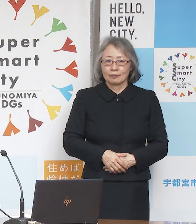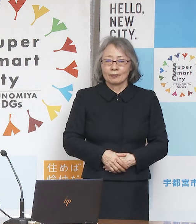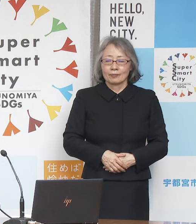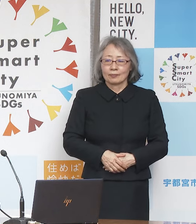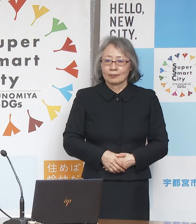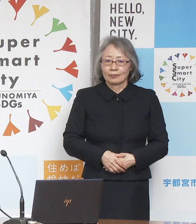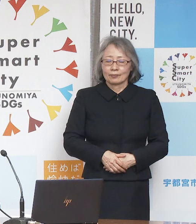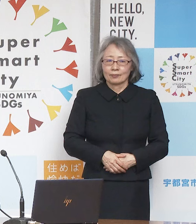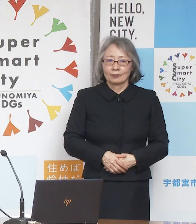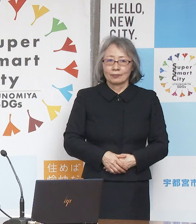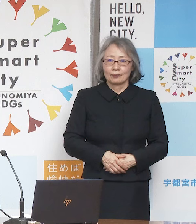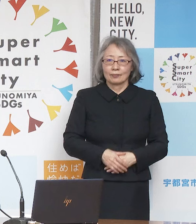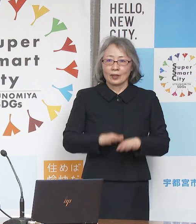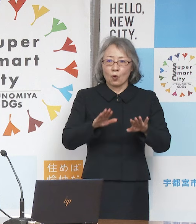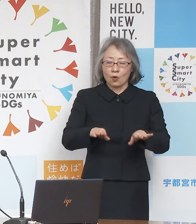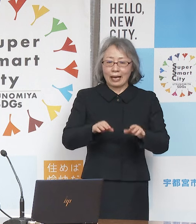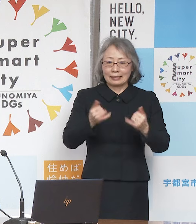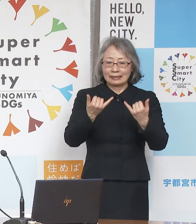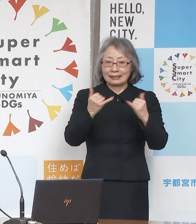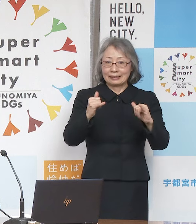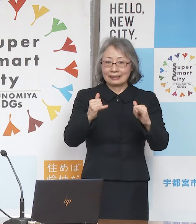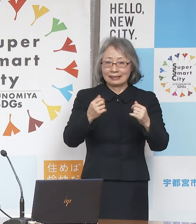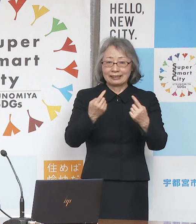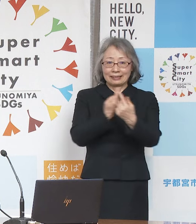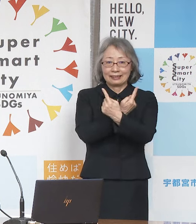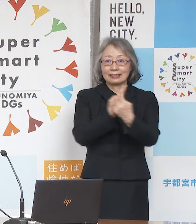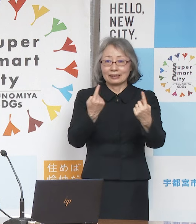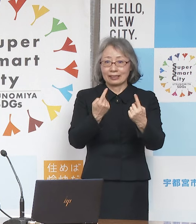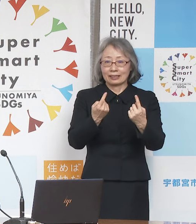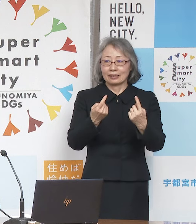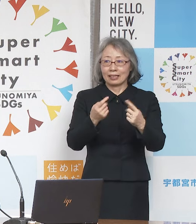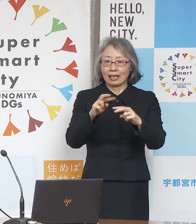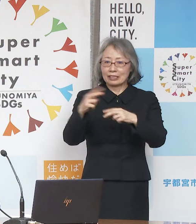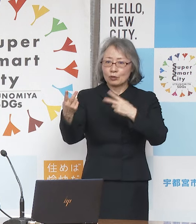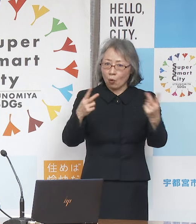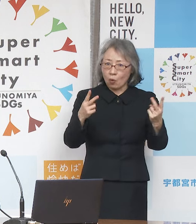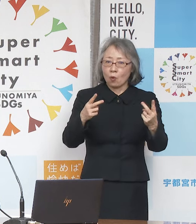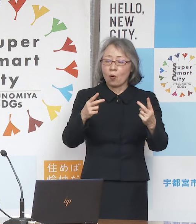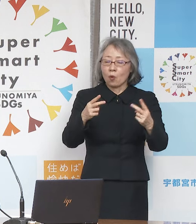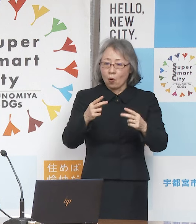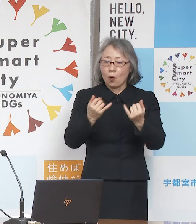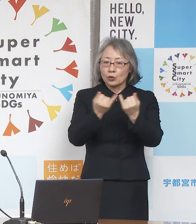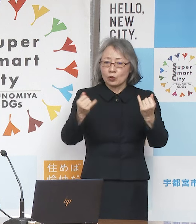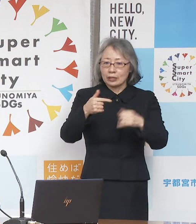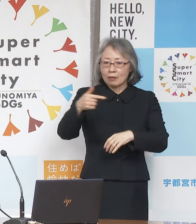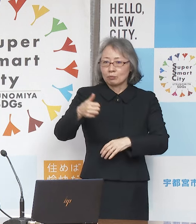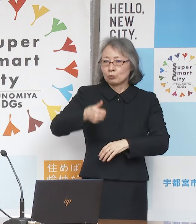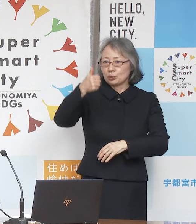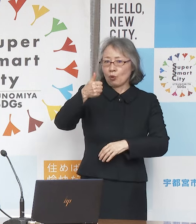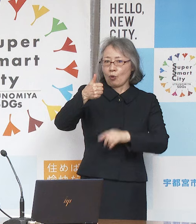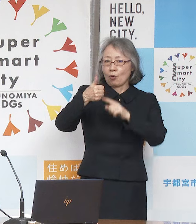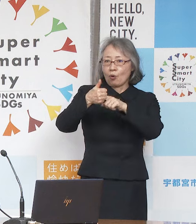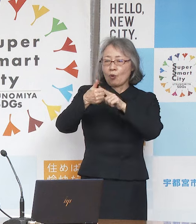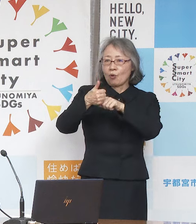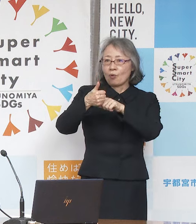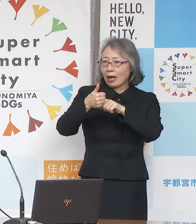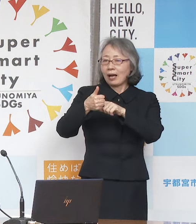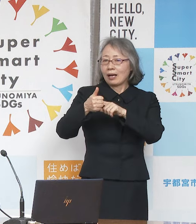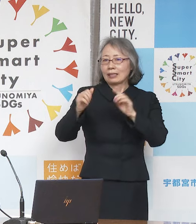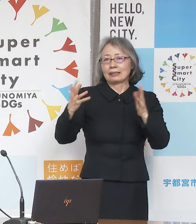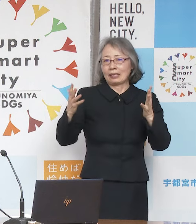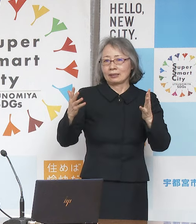あのえ今回の人事移動でま女性の部長さん部長はあの誕生は